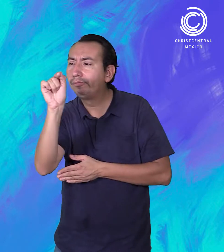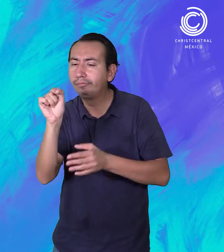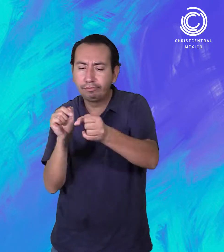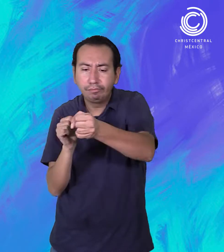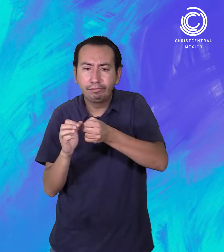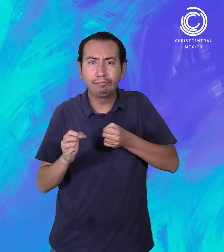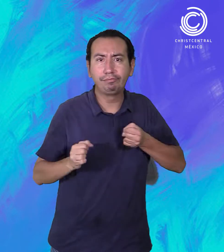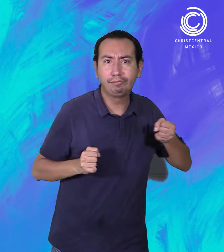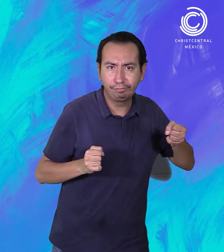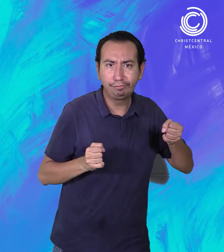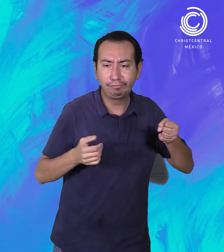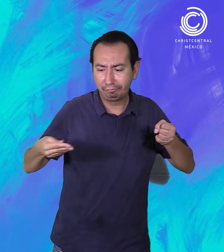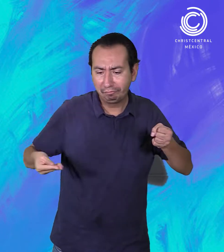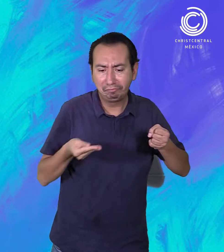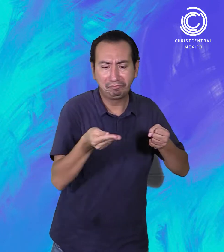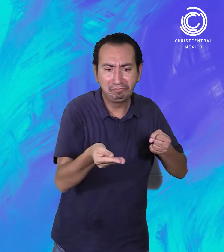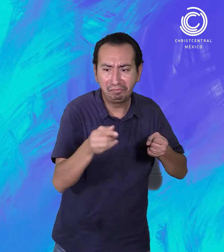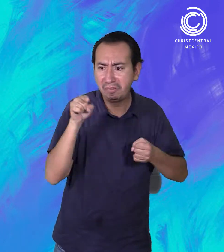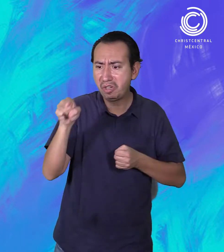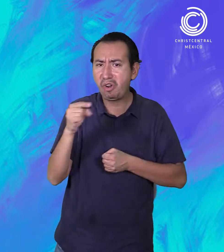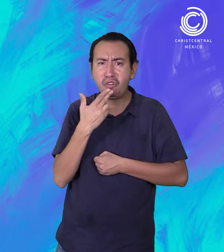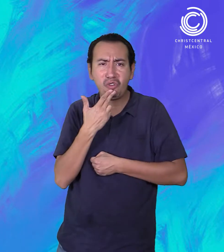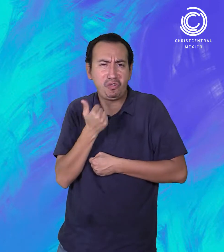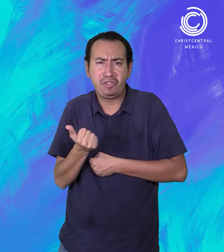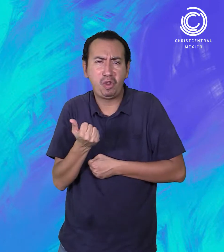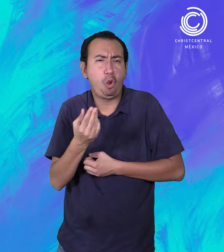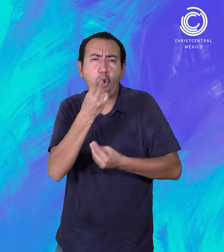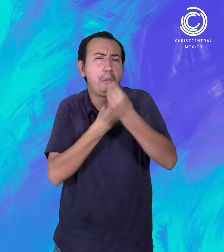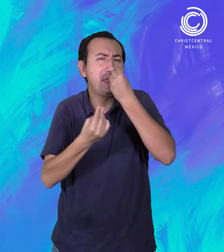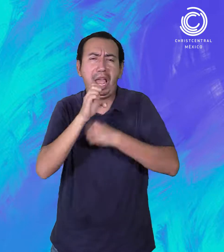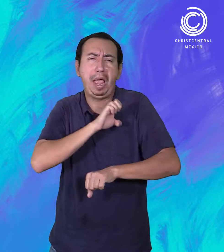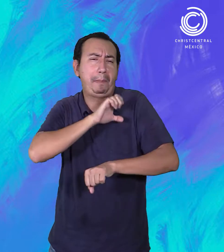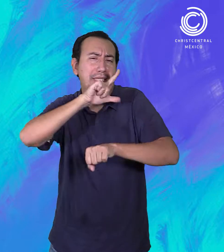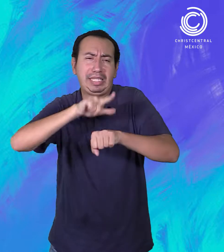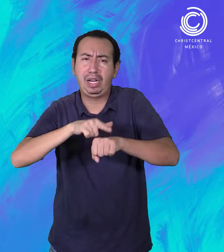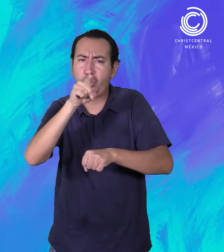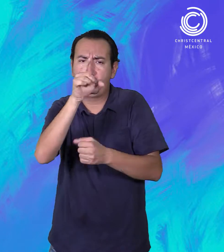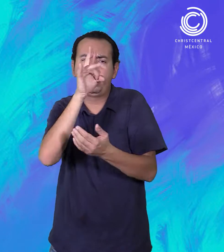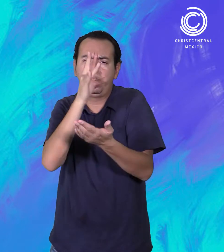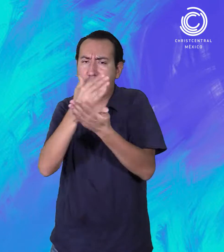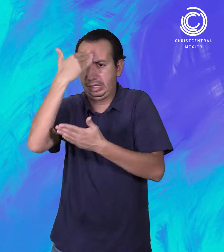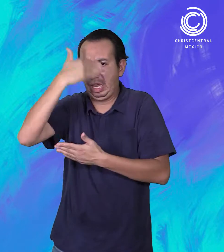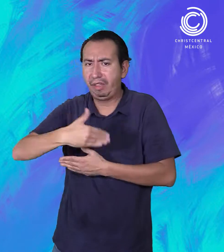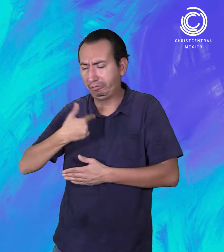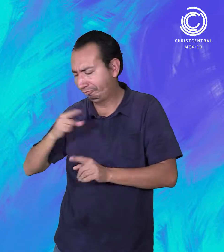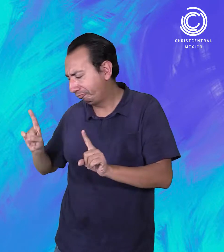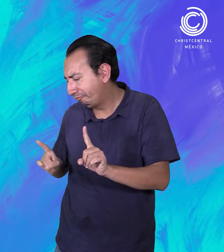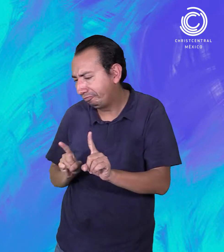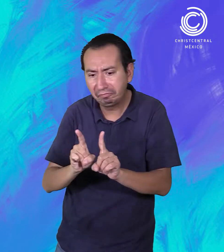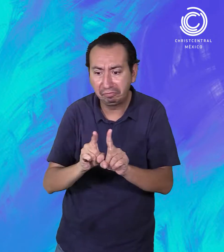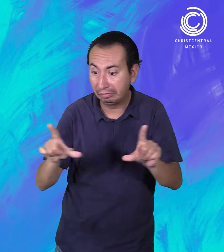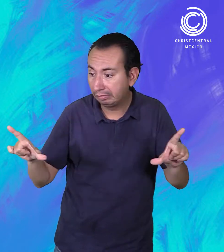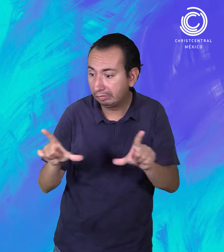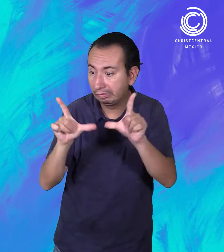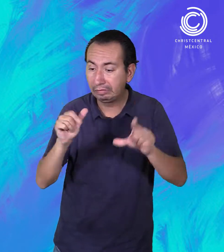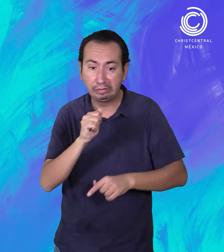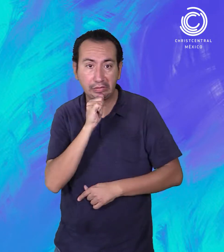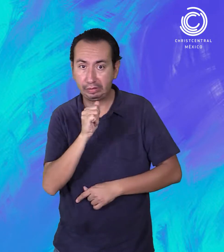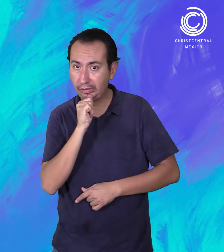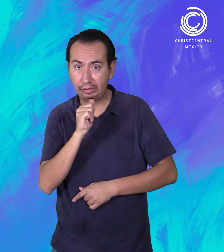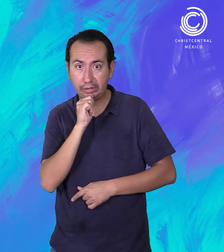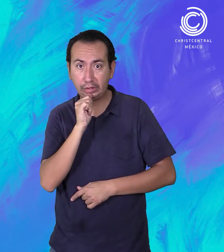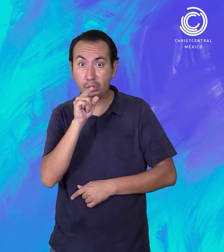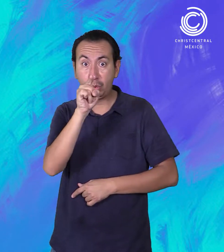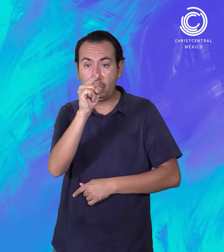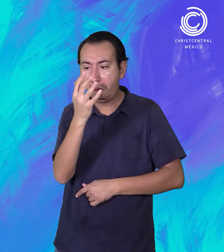preparar en un horno de microondas. Una comida especial que solamente ustedes saben hacer. Entonces llegué a tu casa, la comida no está lista y ustedes